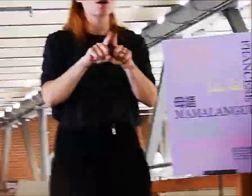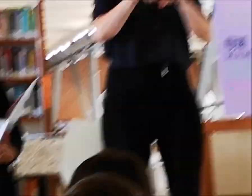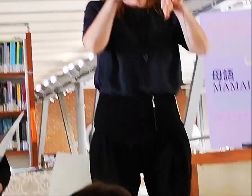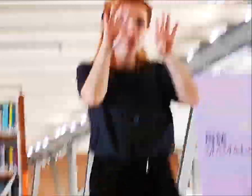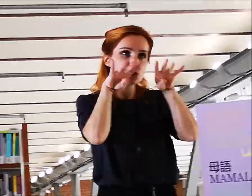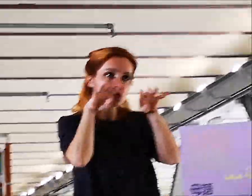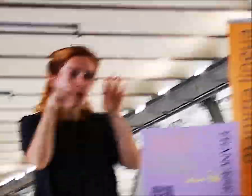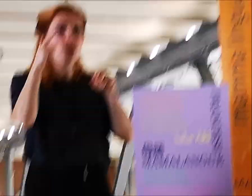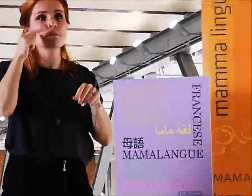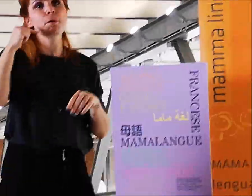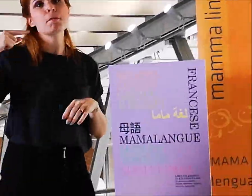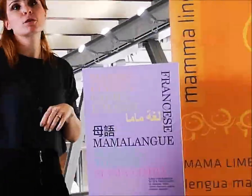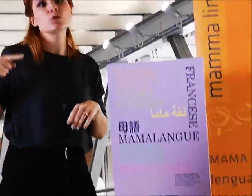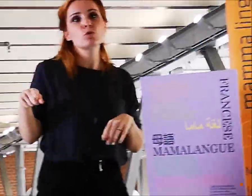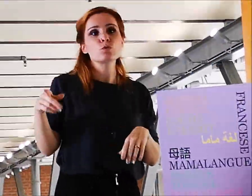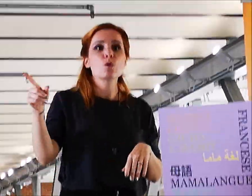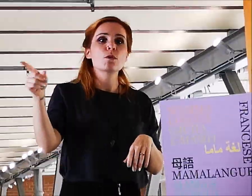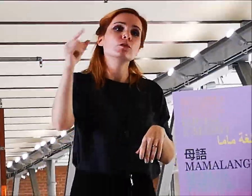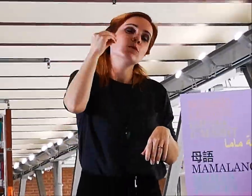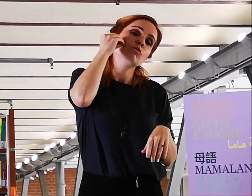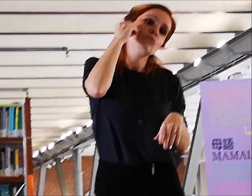viso